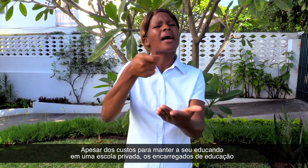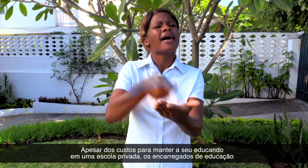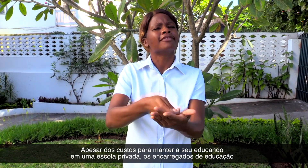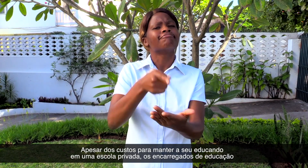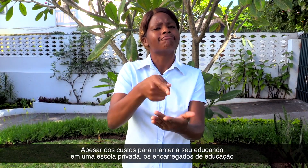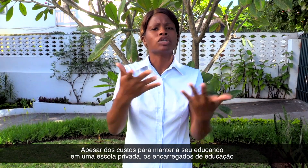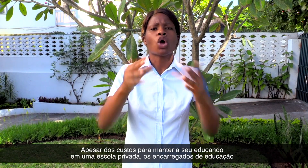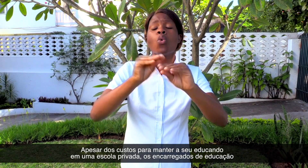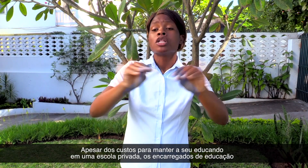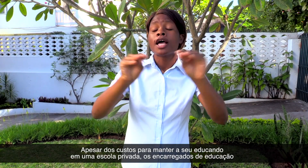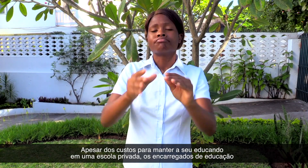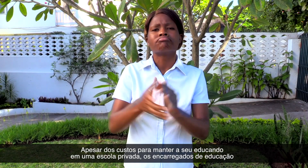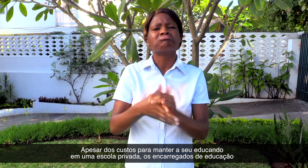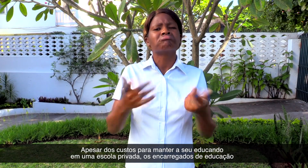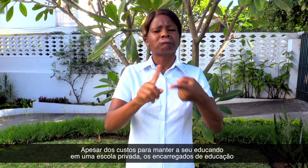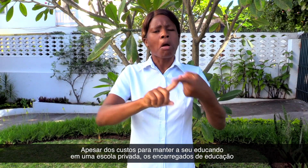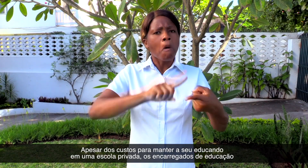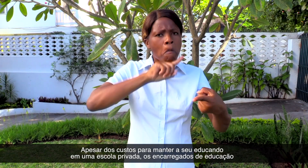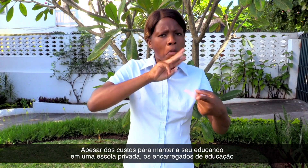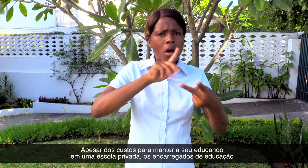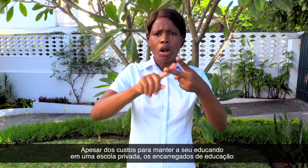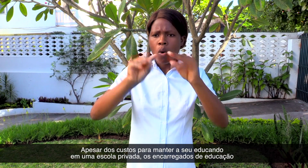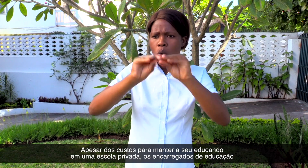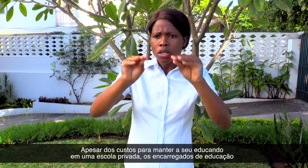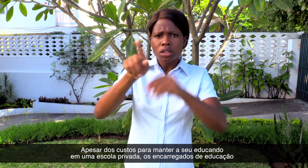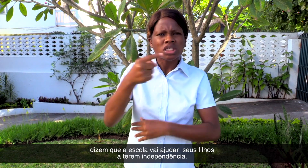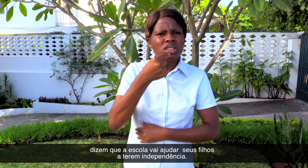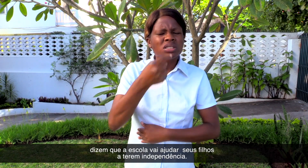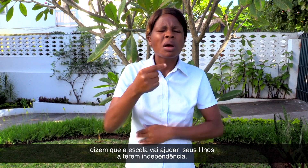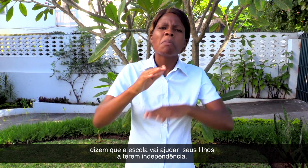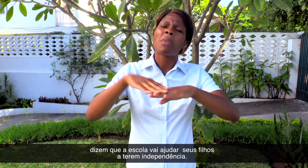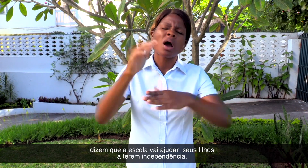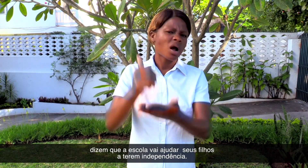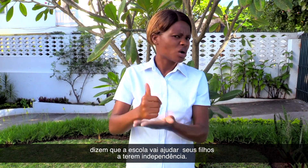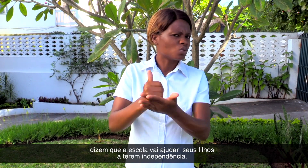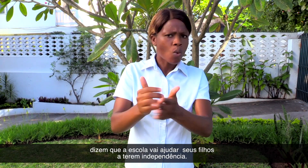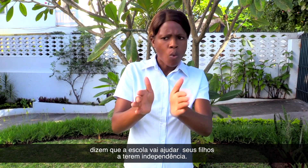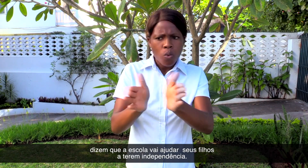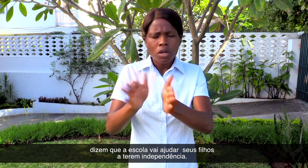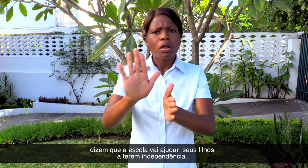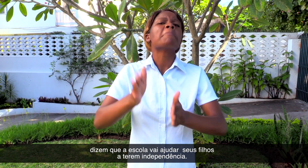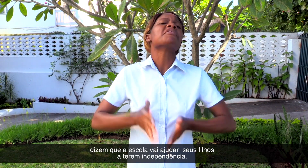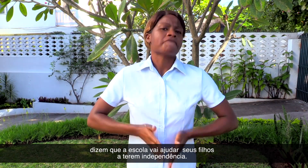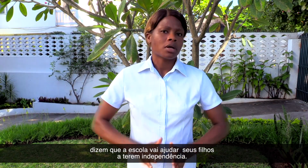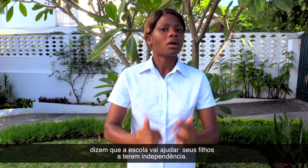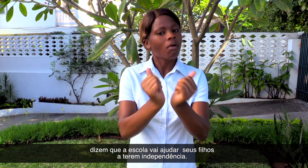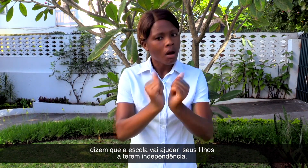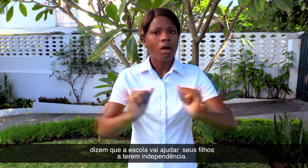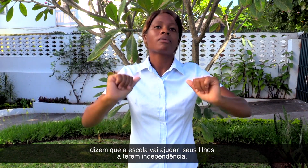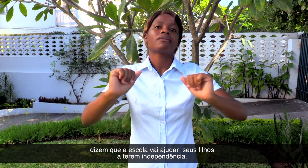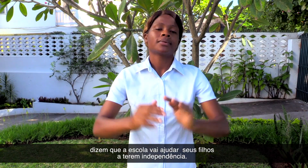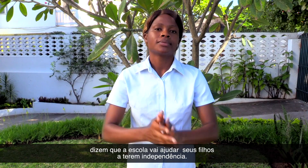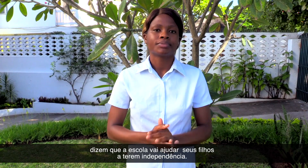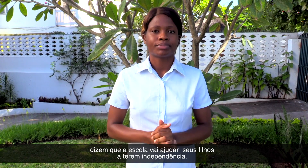Apesar dos custos para manter o seu educando em uma escola privada, os encarregados de educação dizem que a escola vai ajudar seus filhos